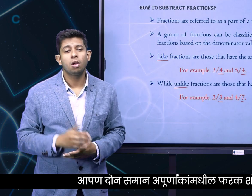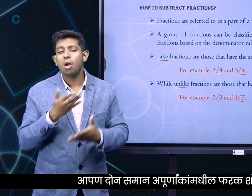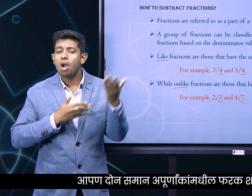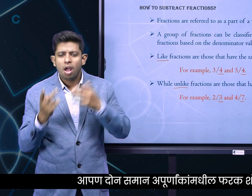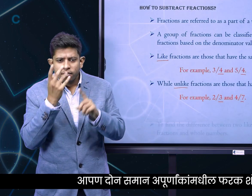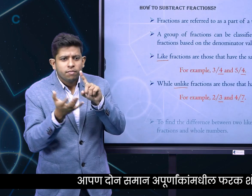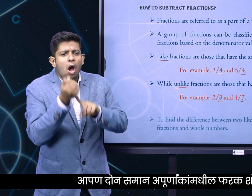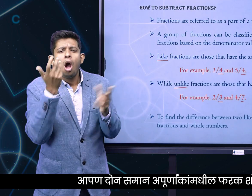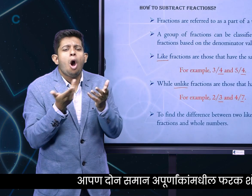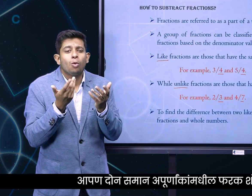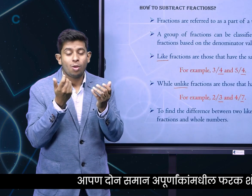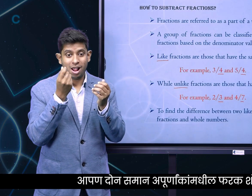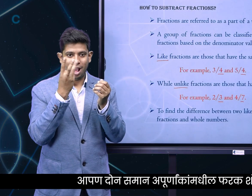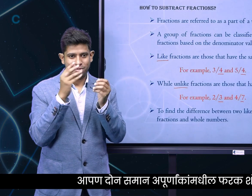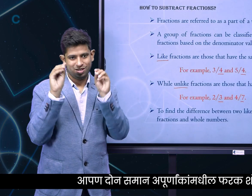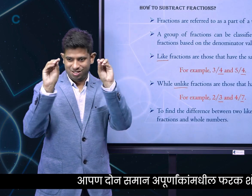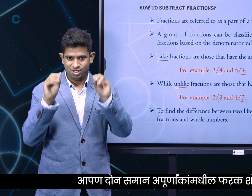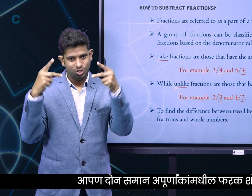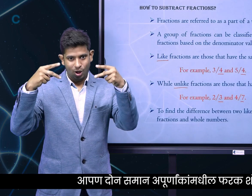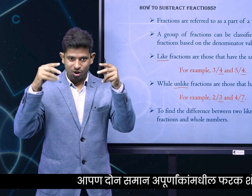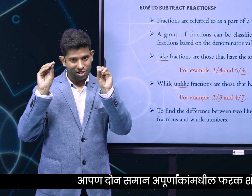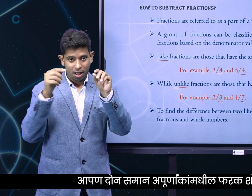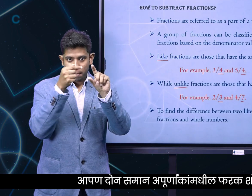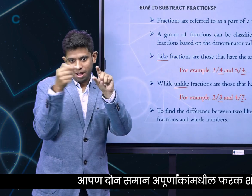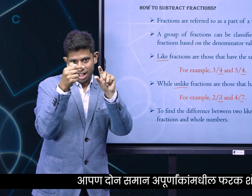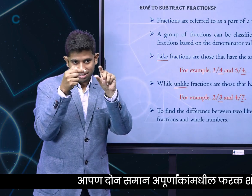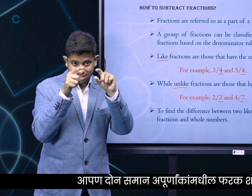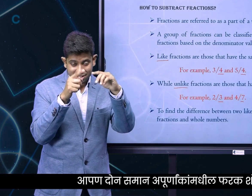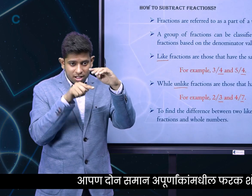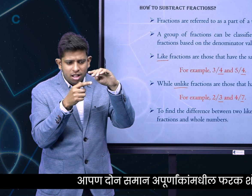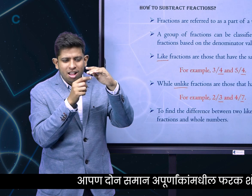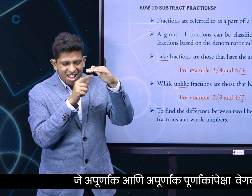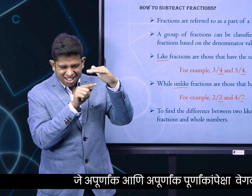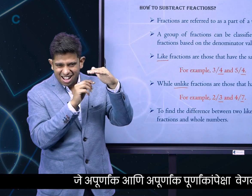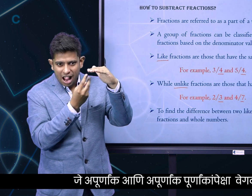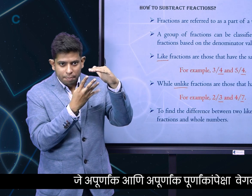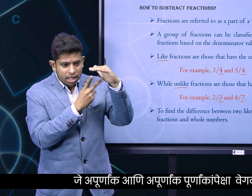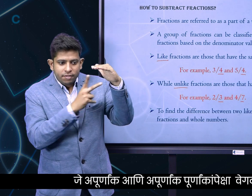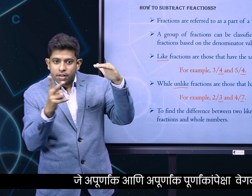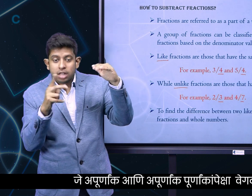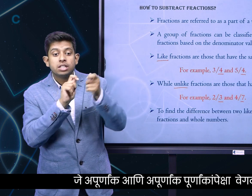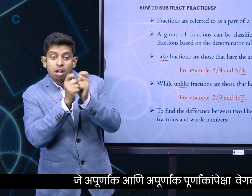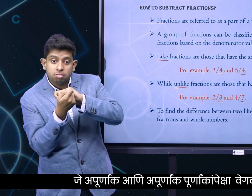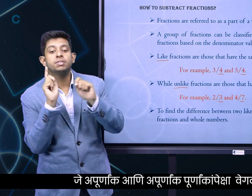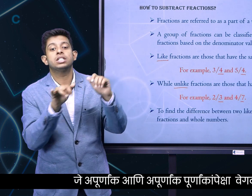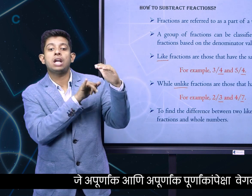आपण दोन समान अपूर्णांकामधील फरक शोधू शकतो. जे अपूर्णांक आणि अपूर्णांक